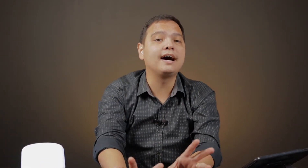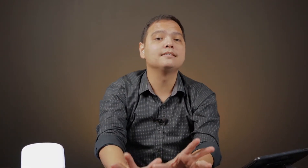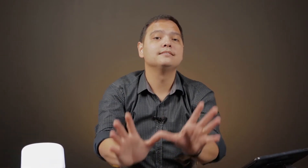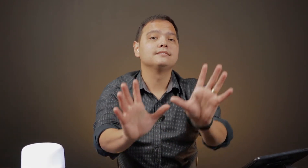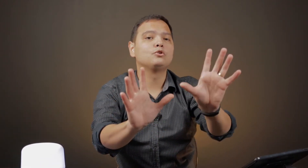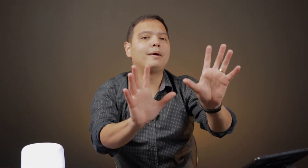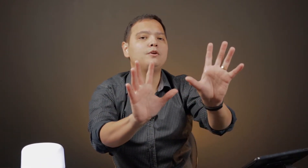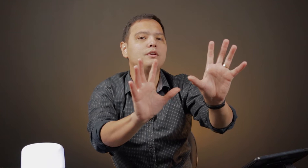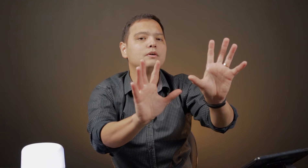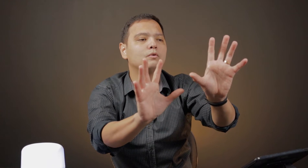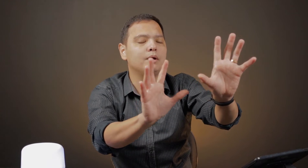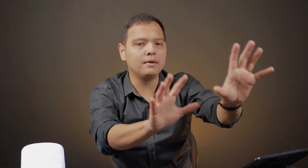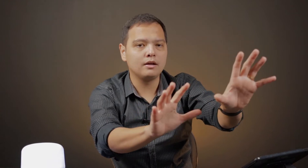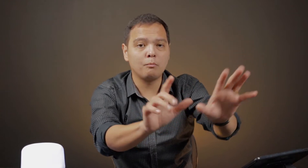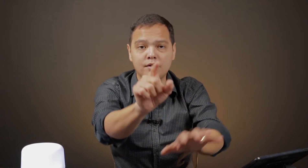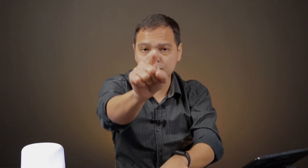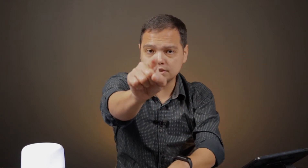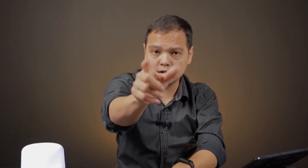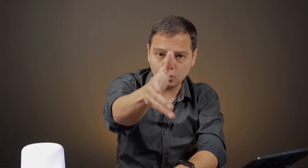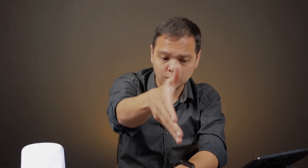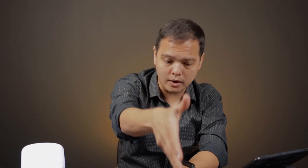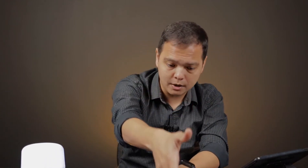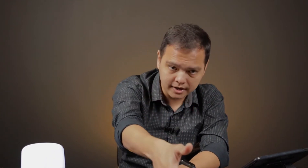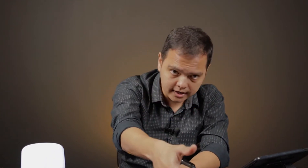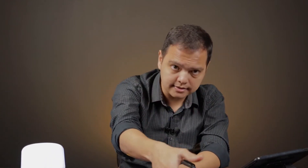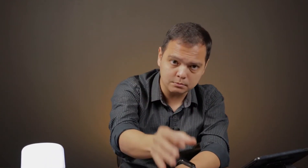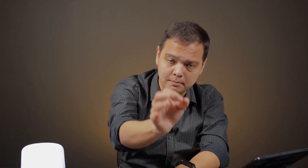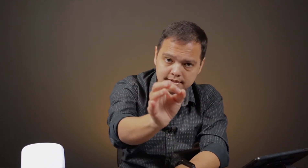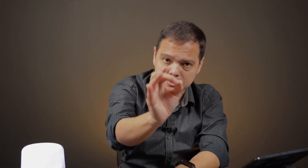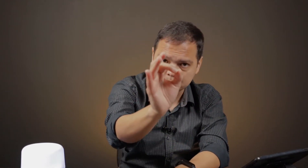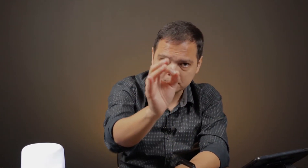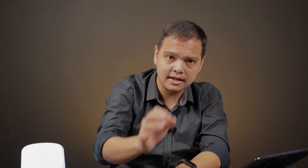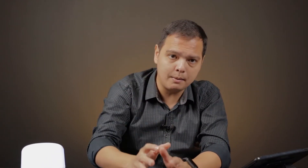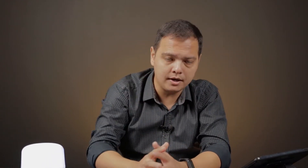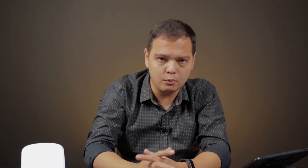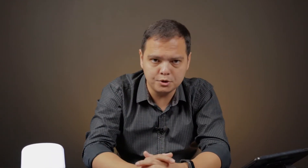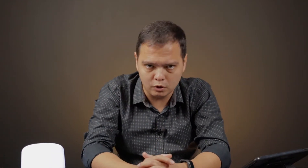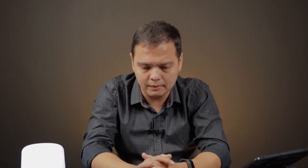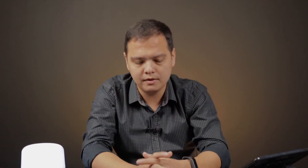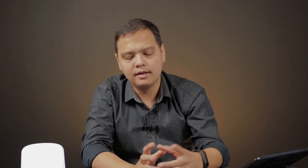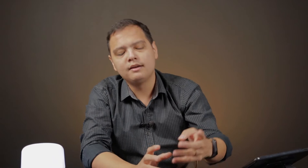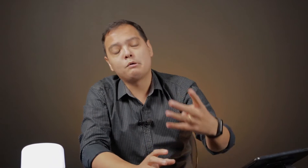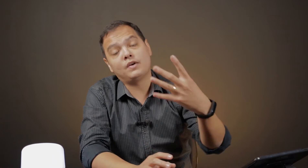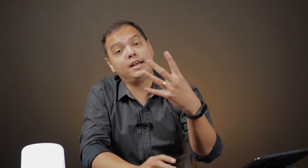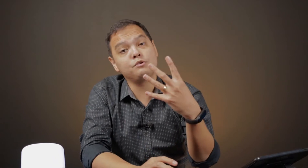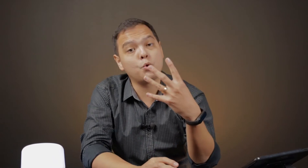analisar como é que um bebê, como é que você, quando era uma criança, um bebezinho, aprendeu o idioma. Vamos falar então de